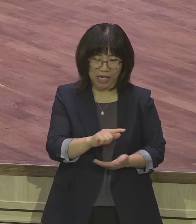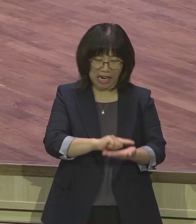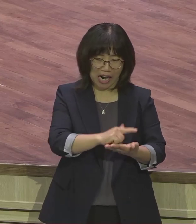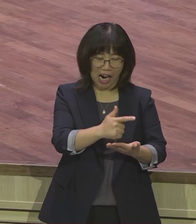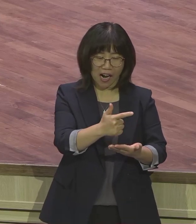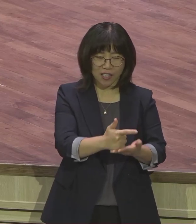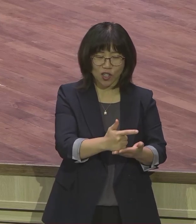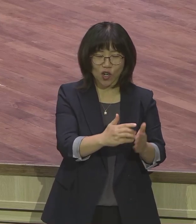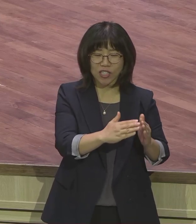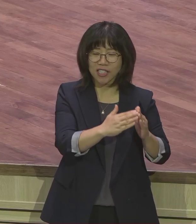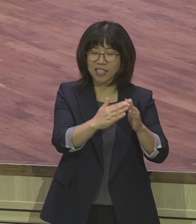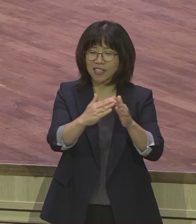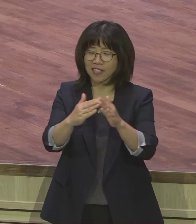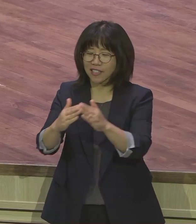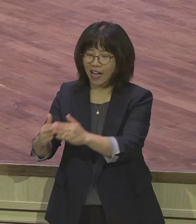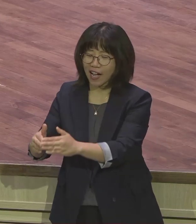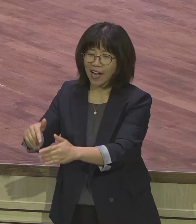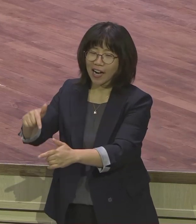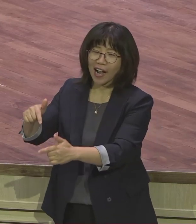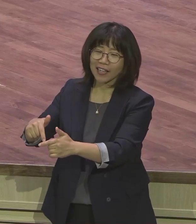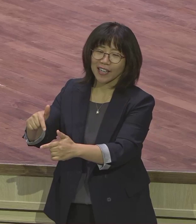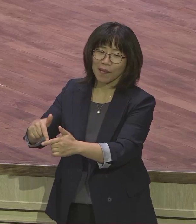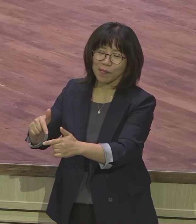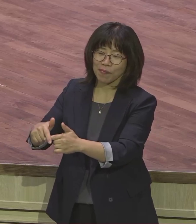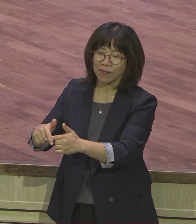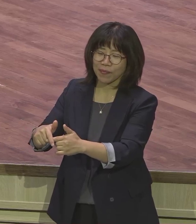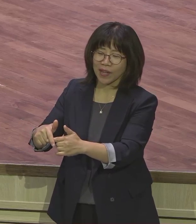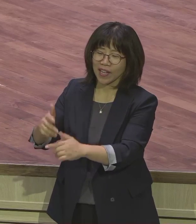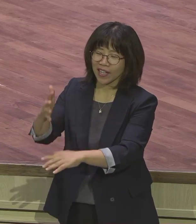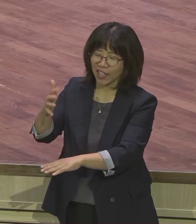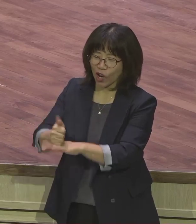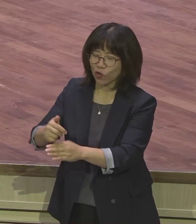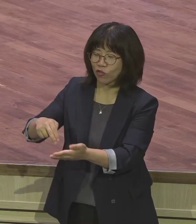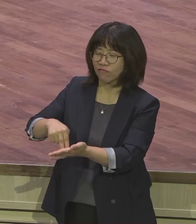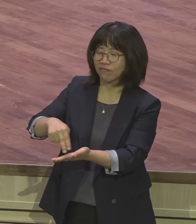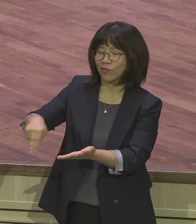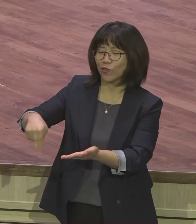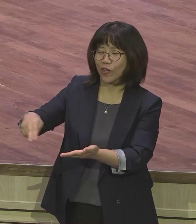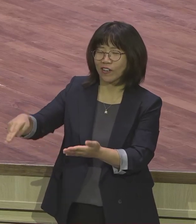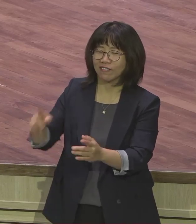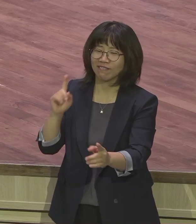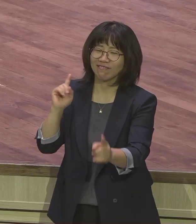철양하고 거나여 슬프고도 외로우 정첩이 다니면 꼴이 된다 두고 보라니까